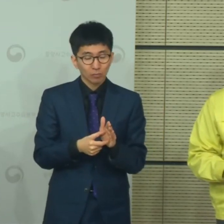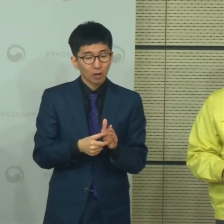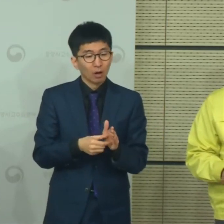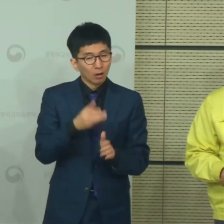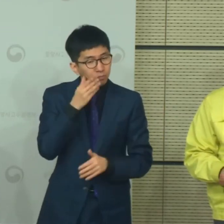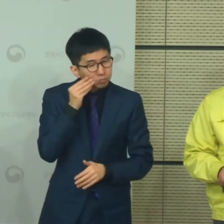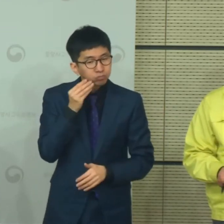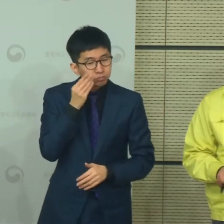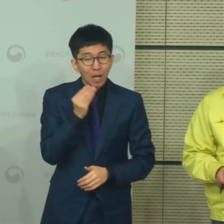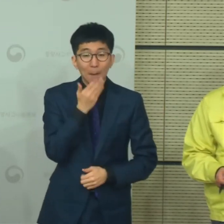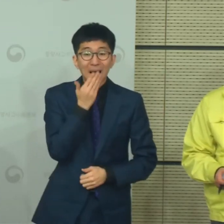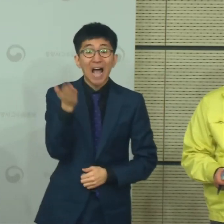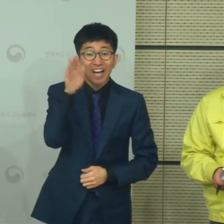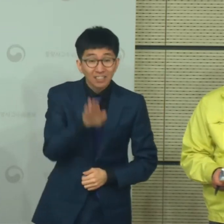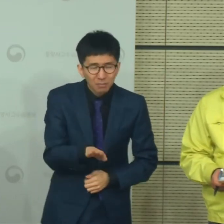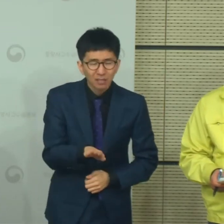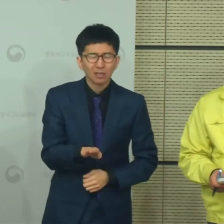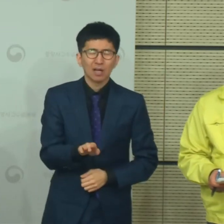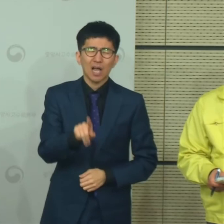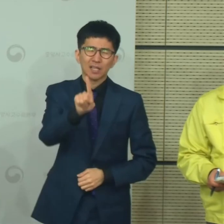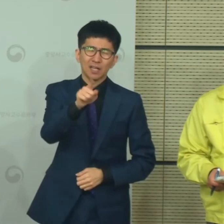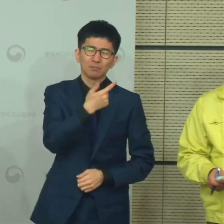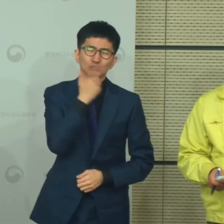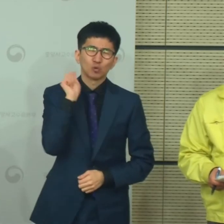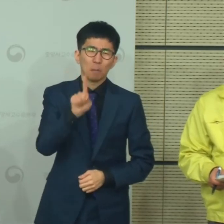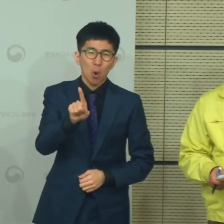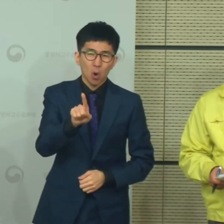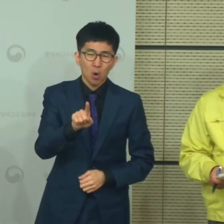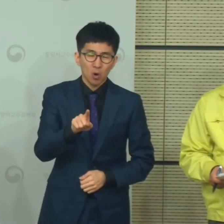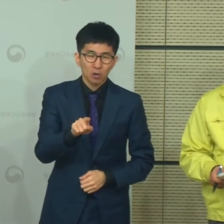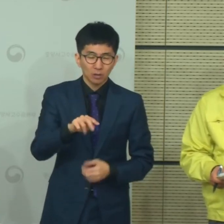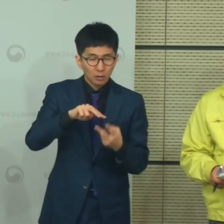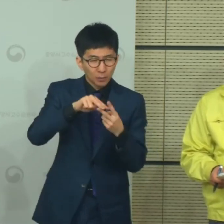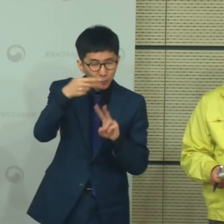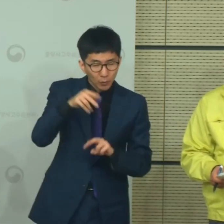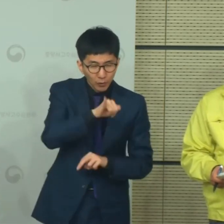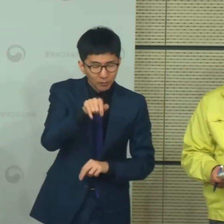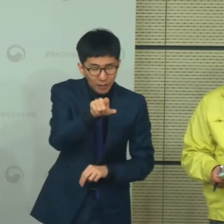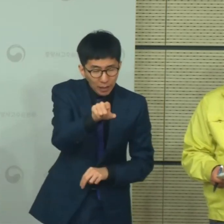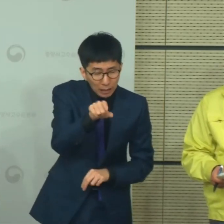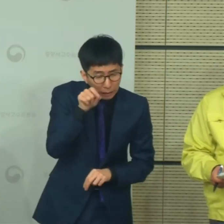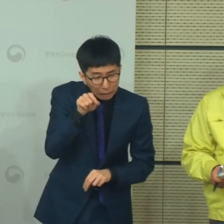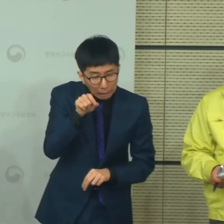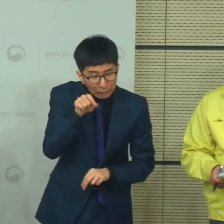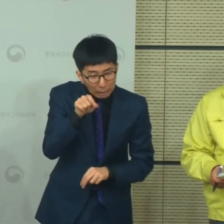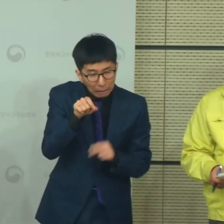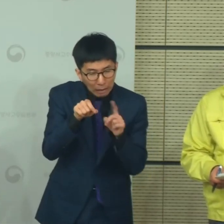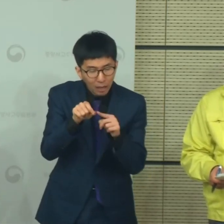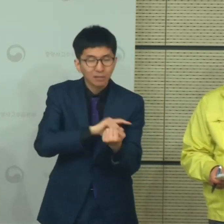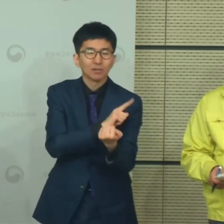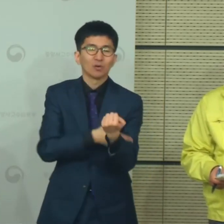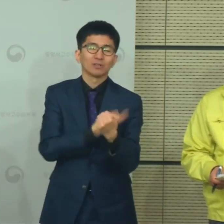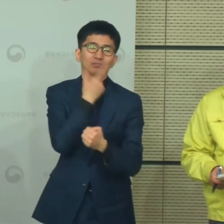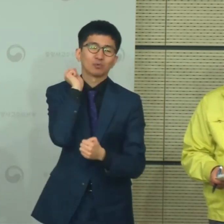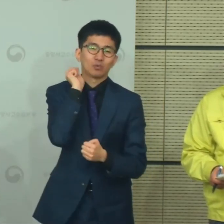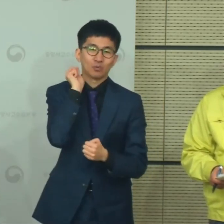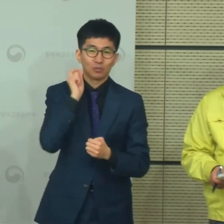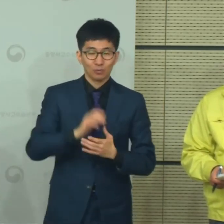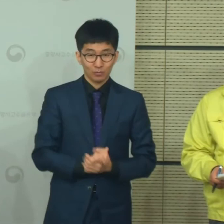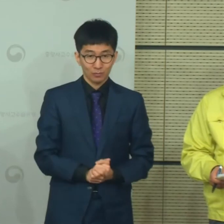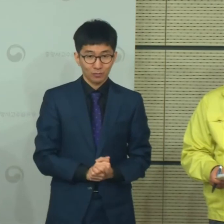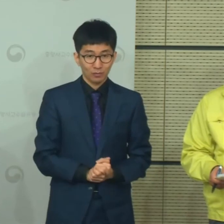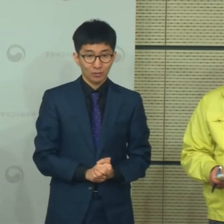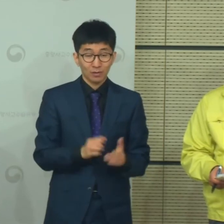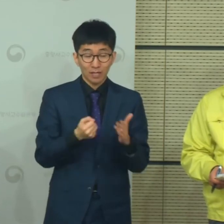가능한데 가장 필요한 것이 이 검체를 채취할 수 있는 그 역량이 가장 부족합니다. 그래서